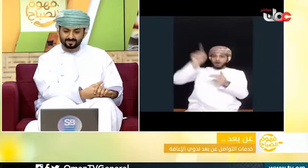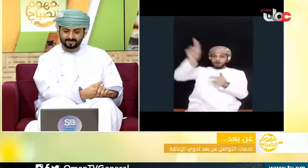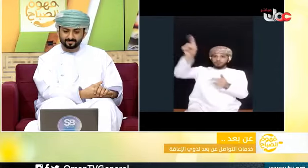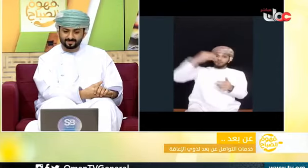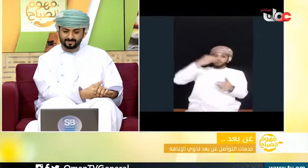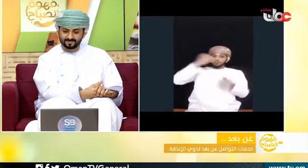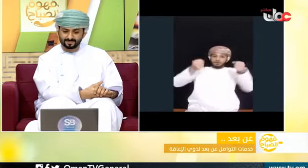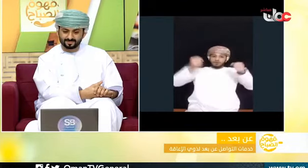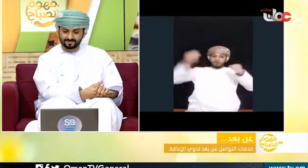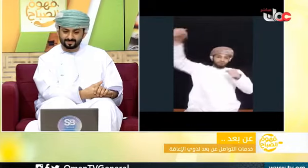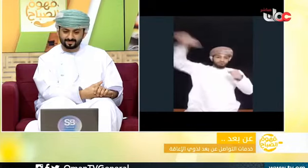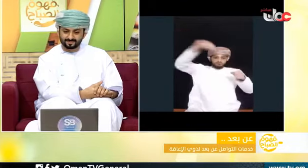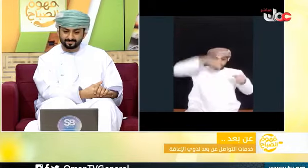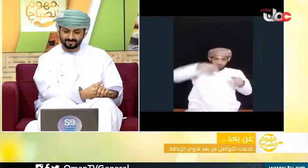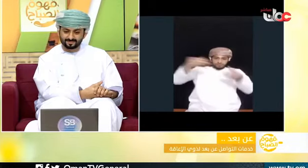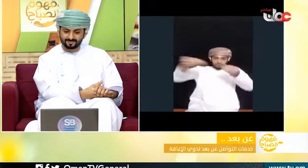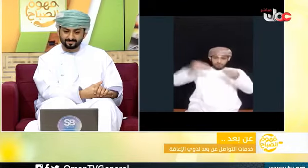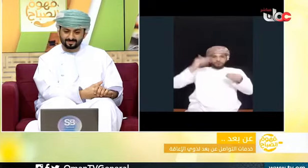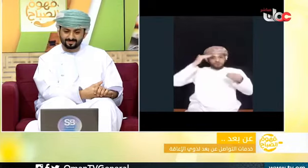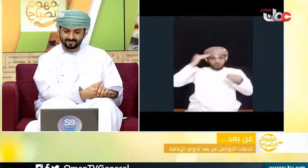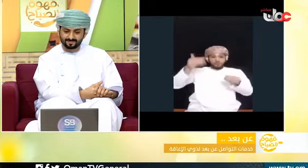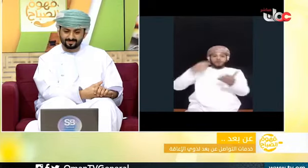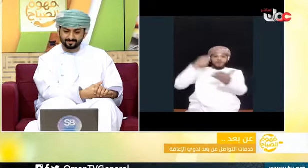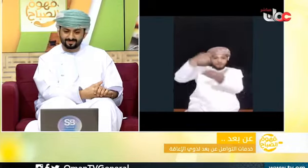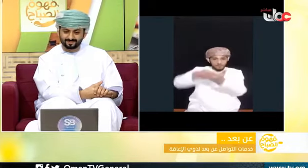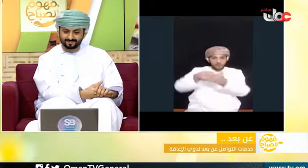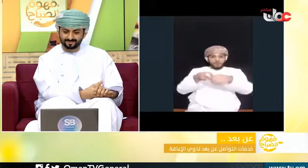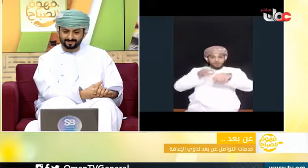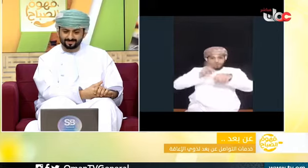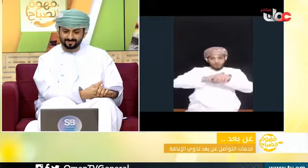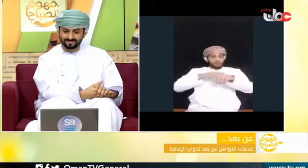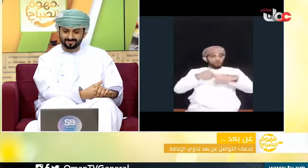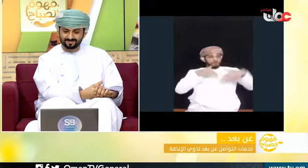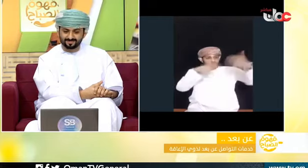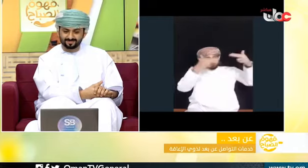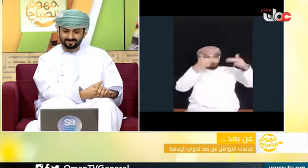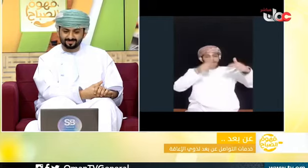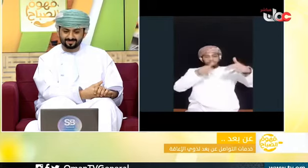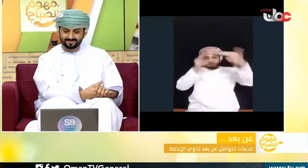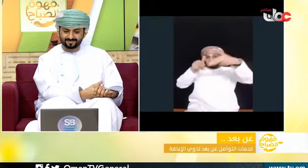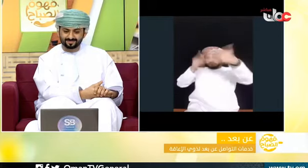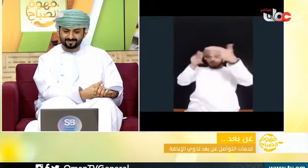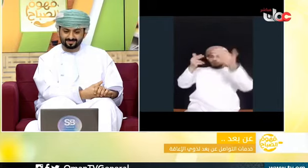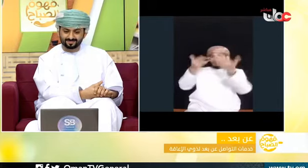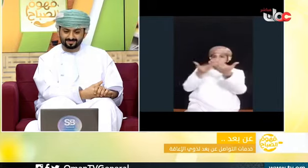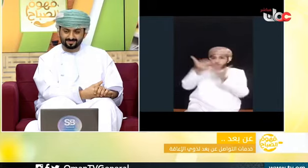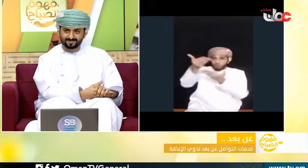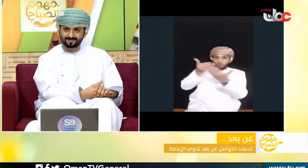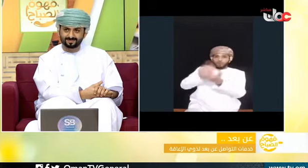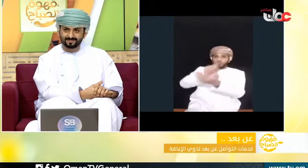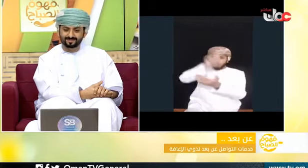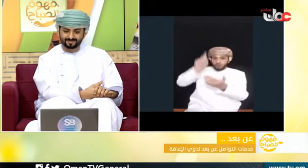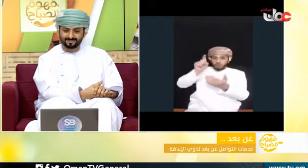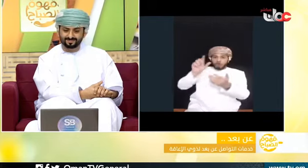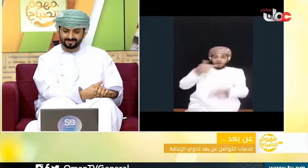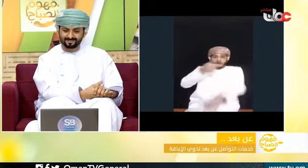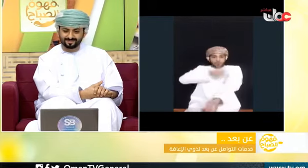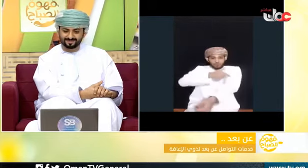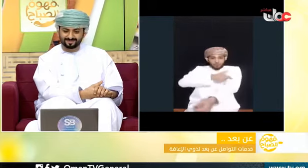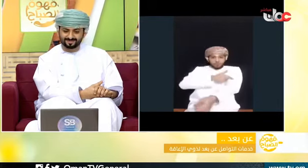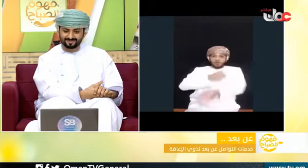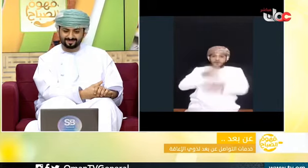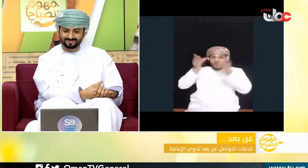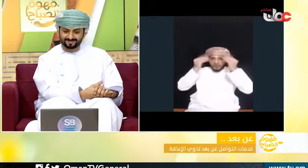الأخبار المحلية والعالمية عن طريق لغة الإشارة، وتوصيل الأشياء جميعها من مواد غذائية وغيرها والضرورية